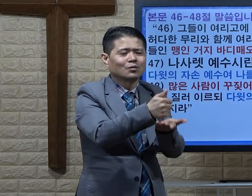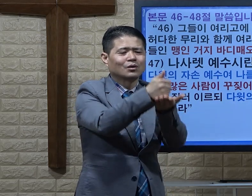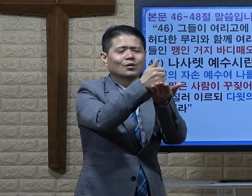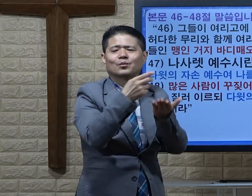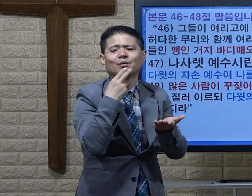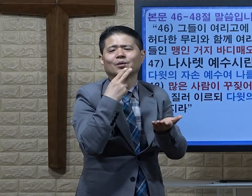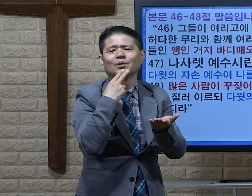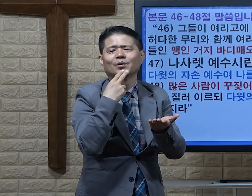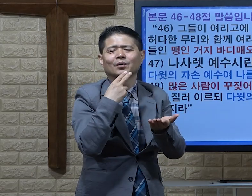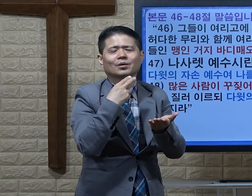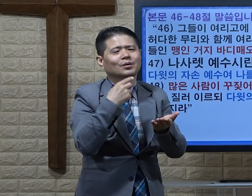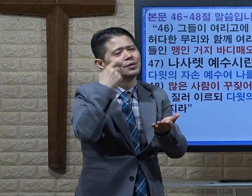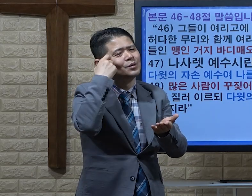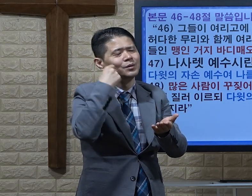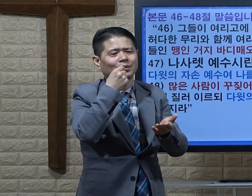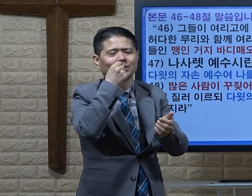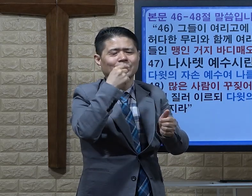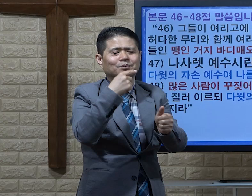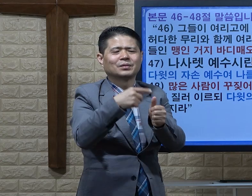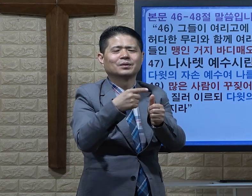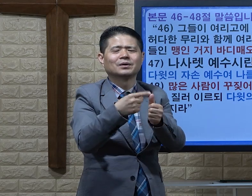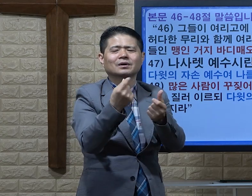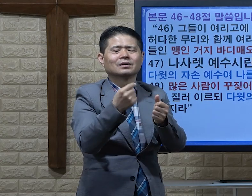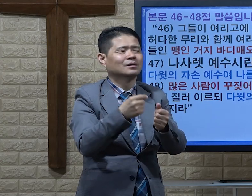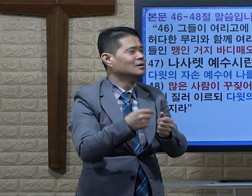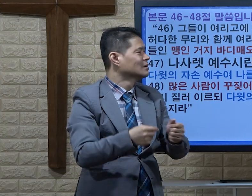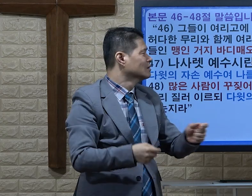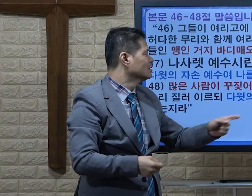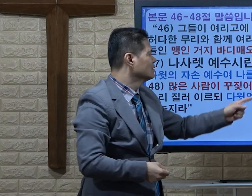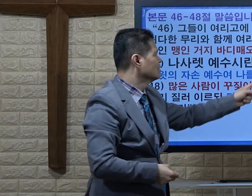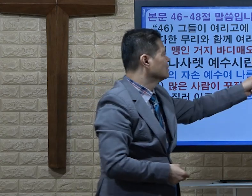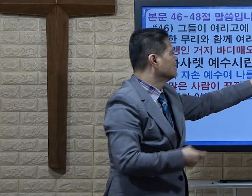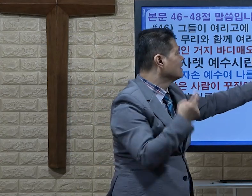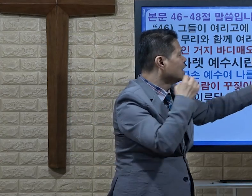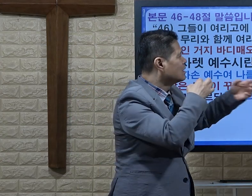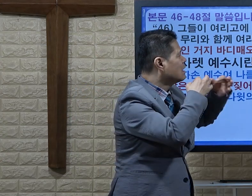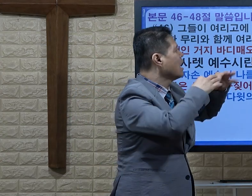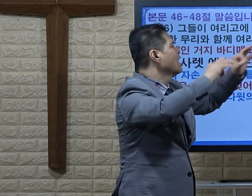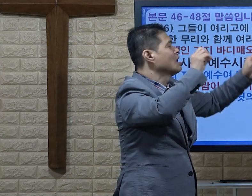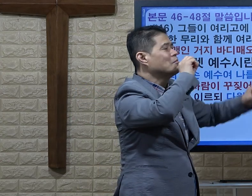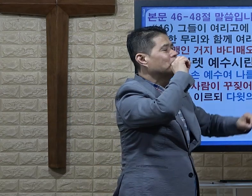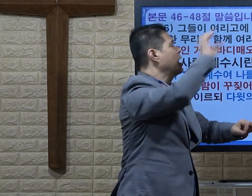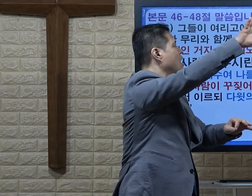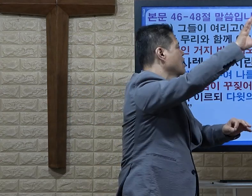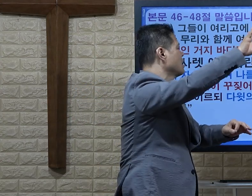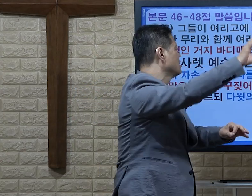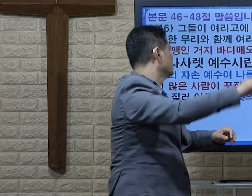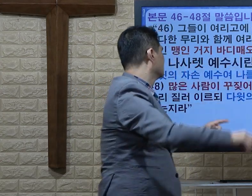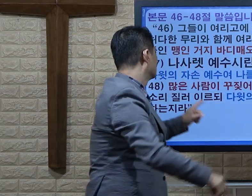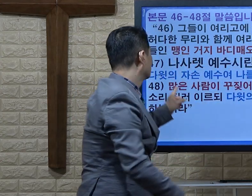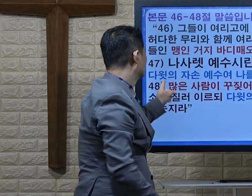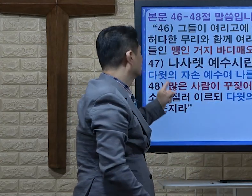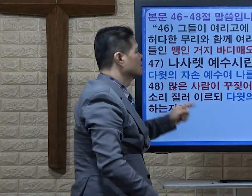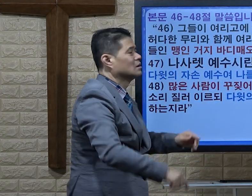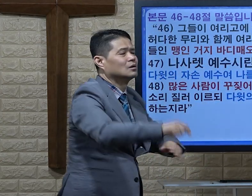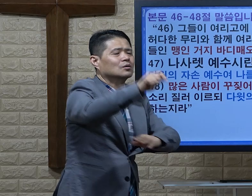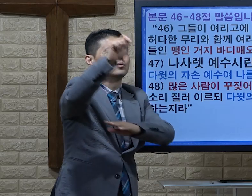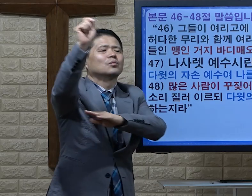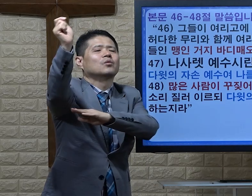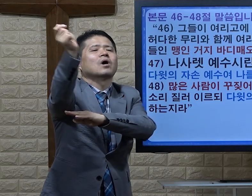그렇지만 예수라는 그런 나사렛 예수시라는 말은 그냥 종기의 뜻이 아니라 그냥 불렀을